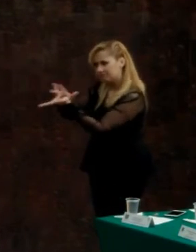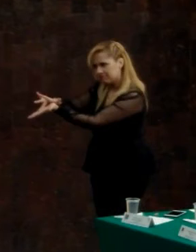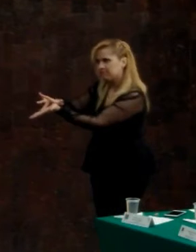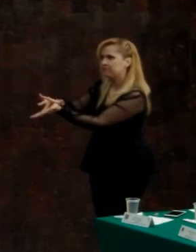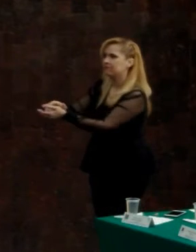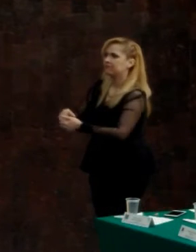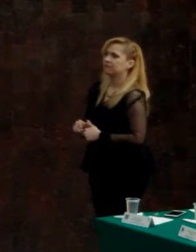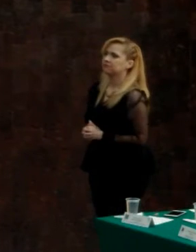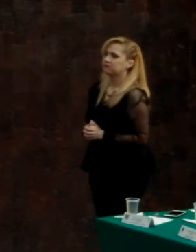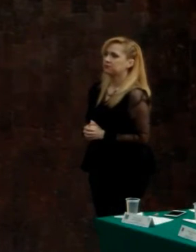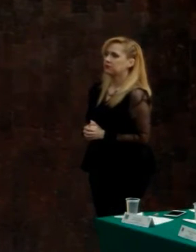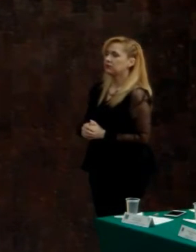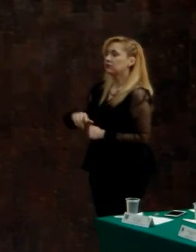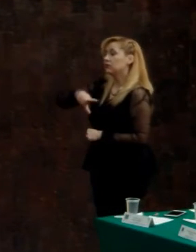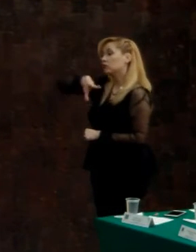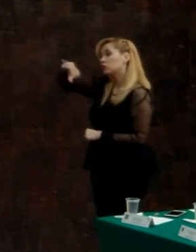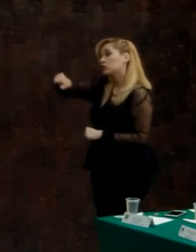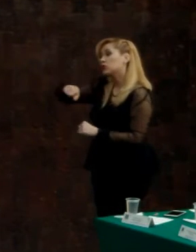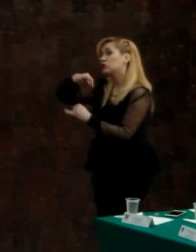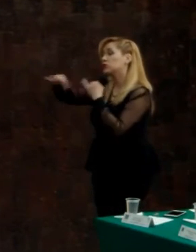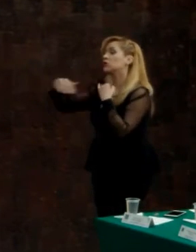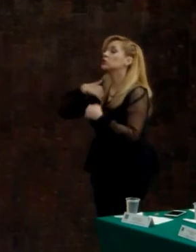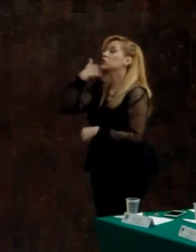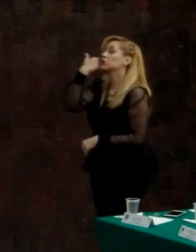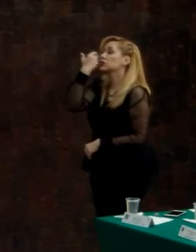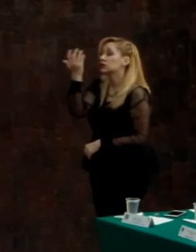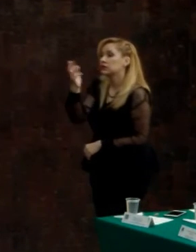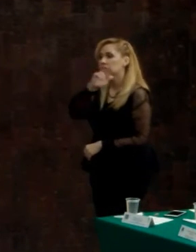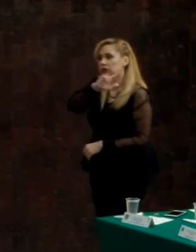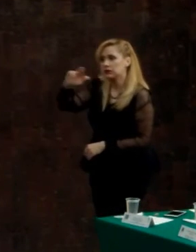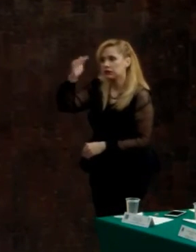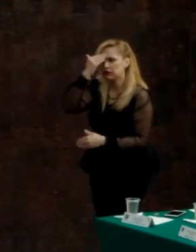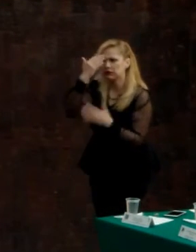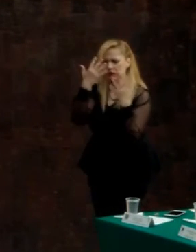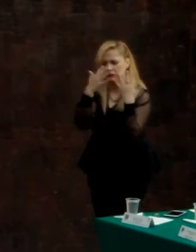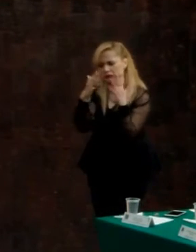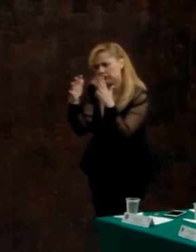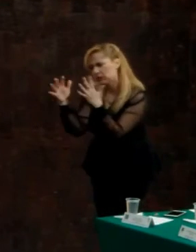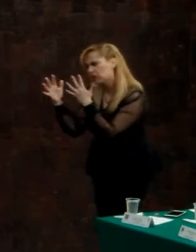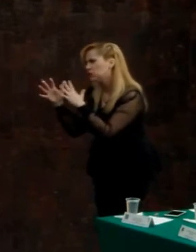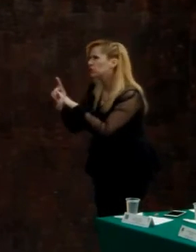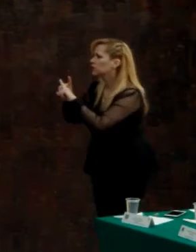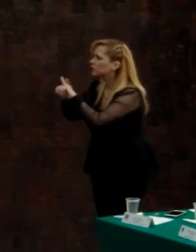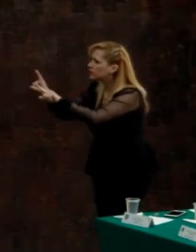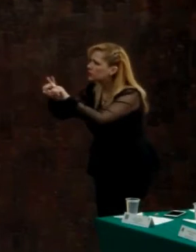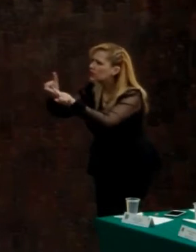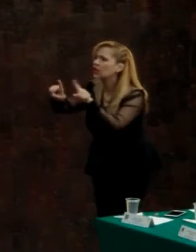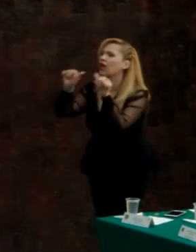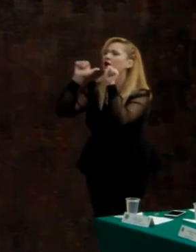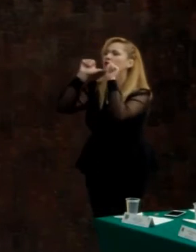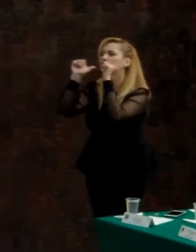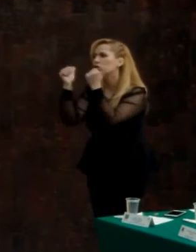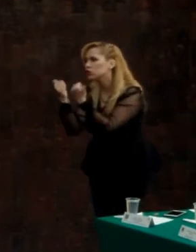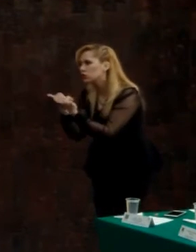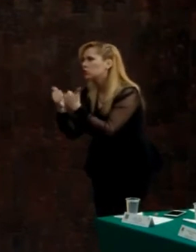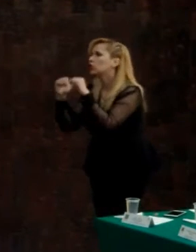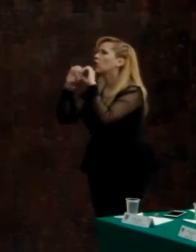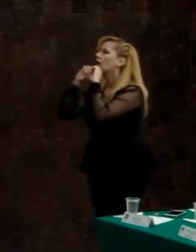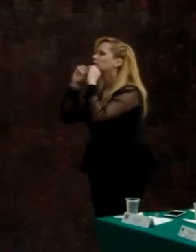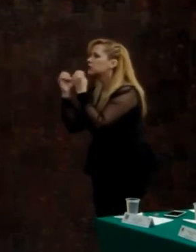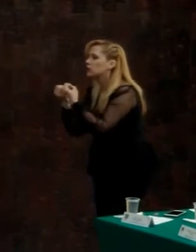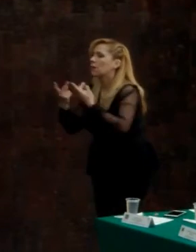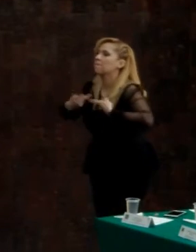Finalmente, quiero reconocer a las distintas organizaciones y asociaciones de